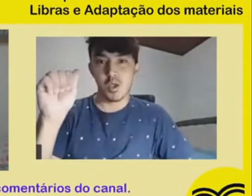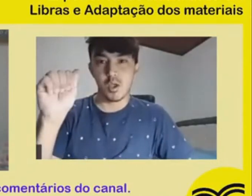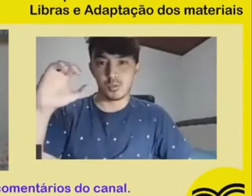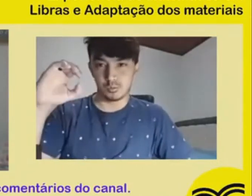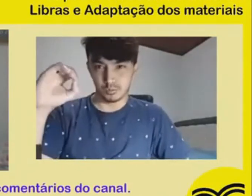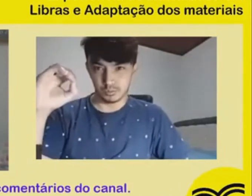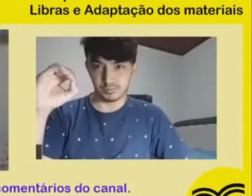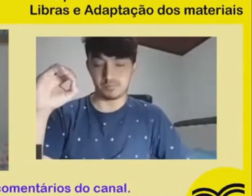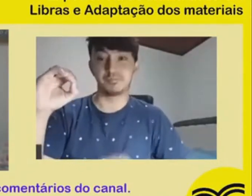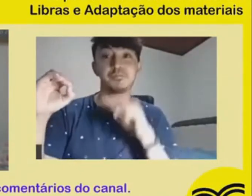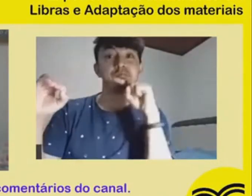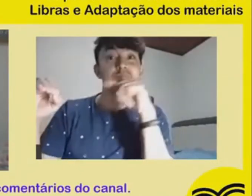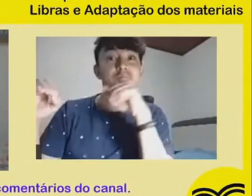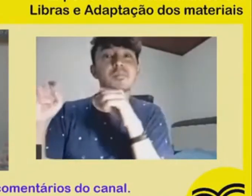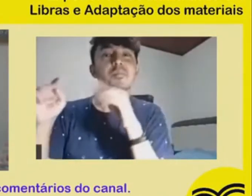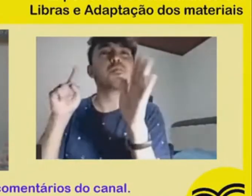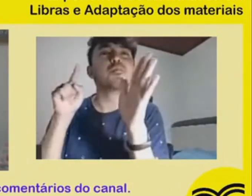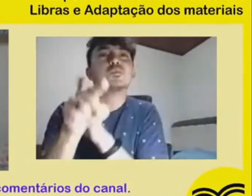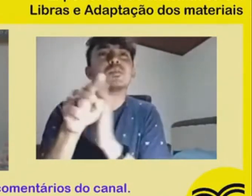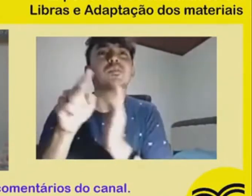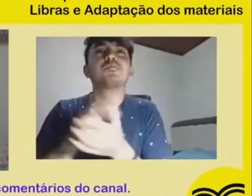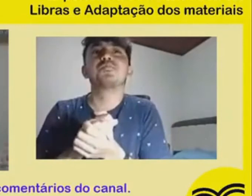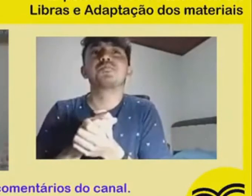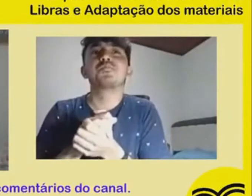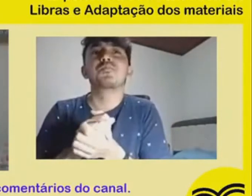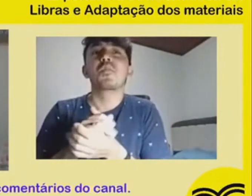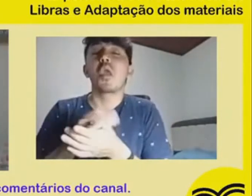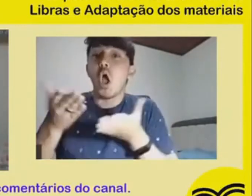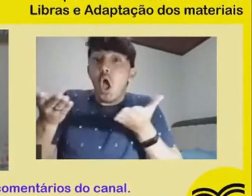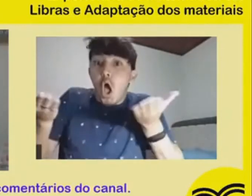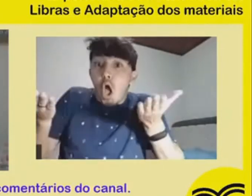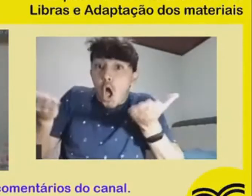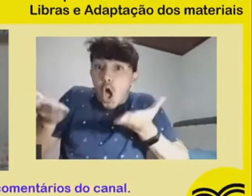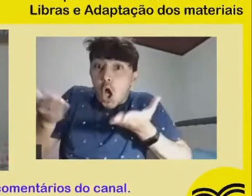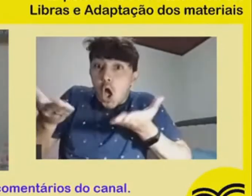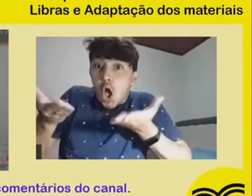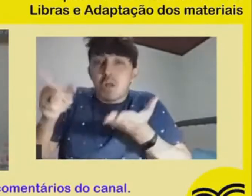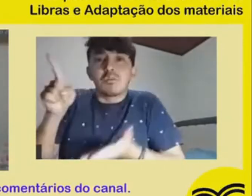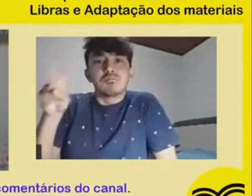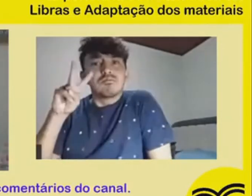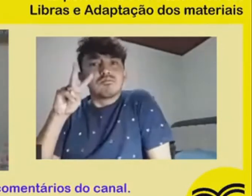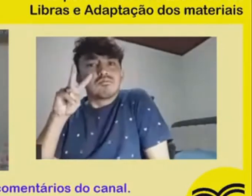A primeira pergunta é do João e ele está te perguntando: